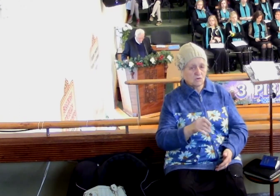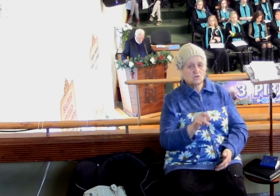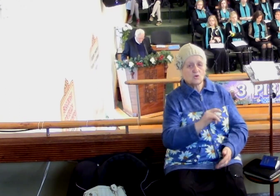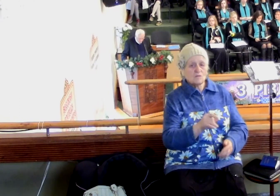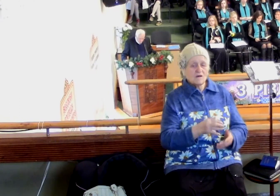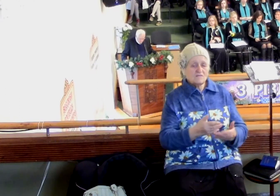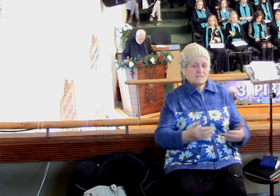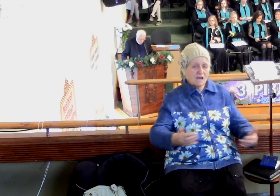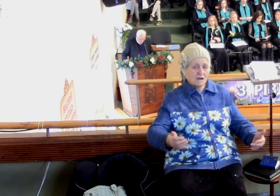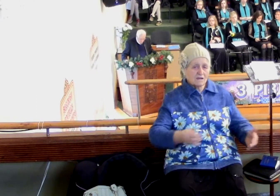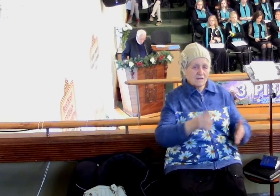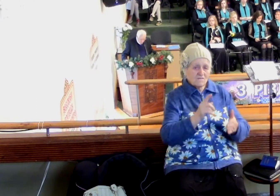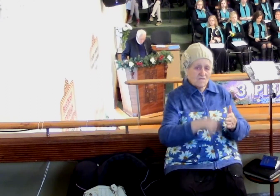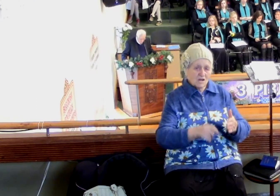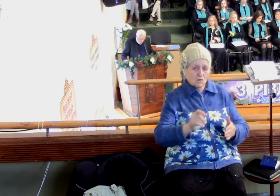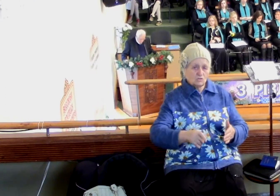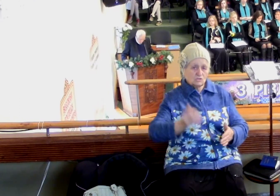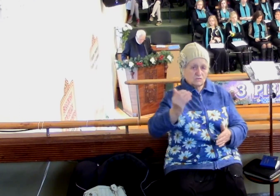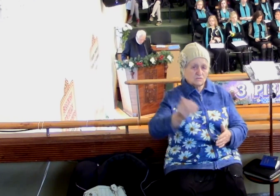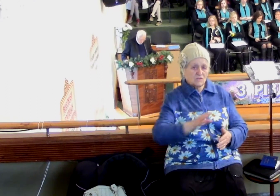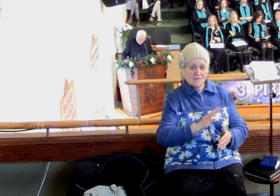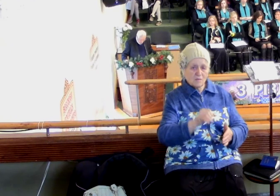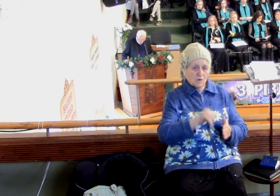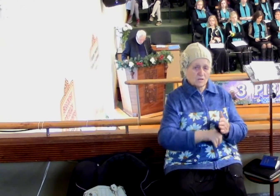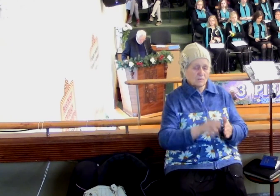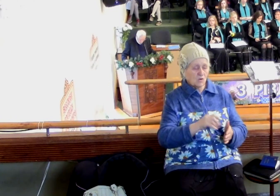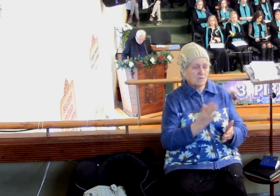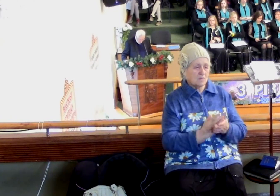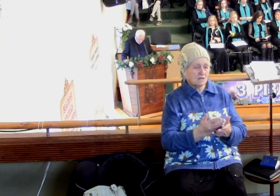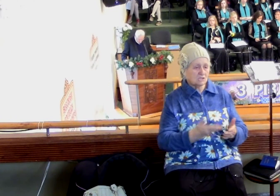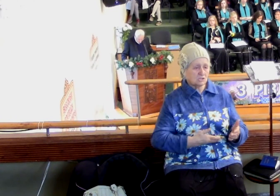всякий, верующий в Него, не погиб, но имел жизнь вечную.